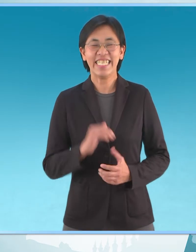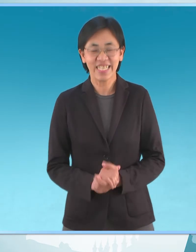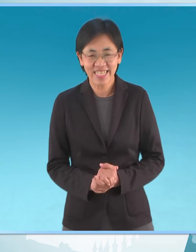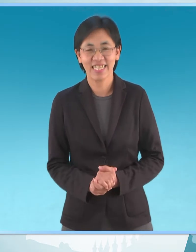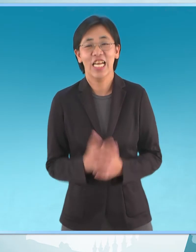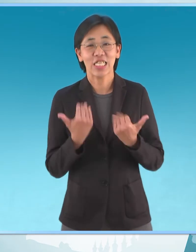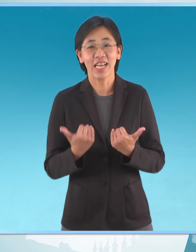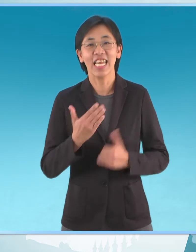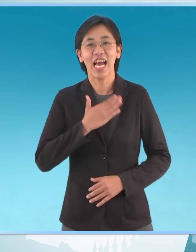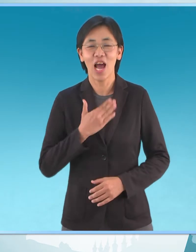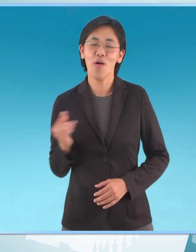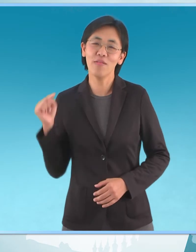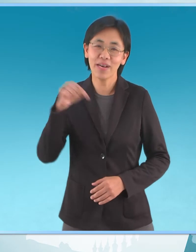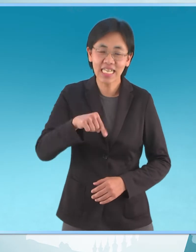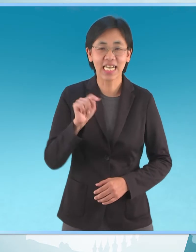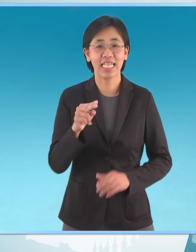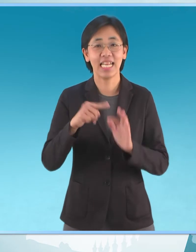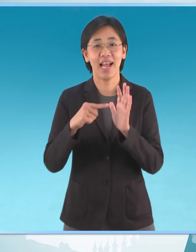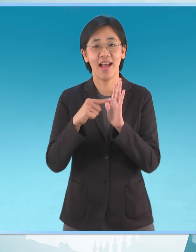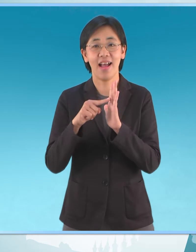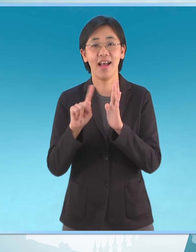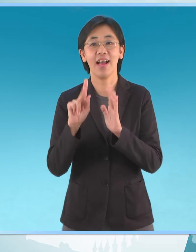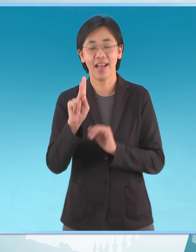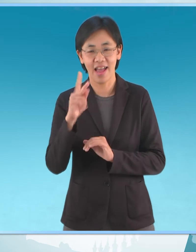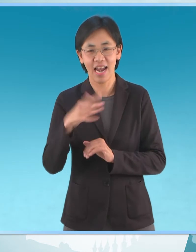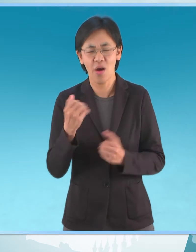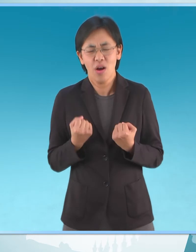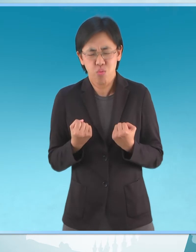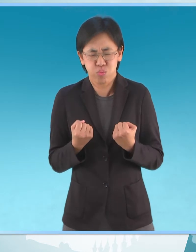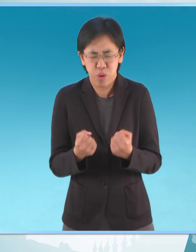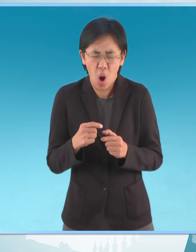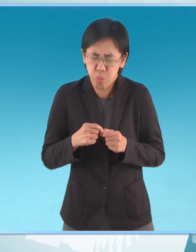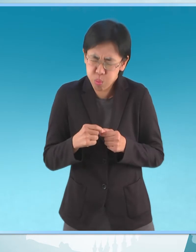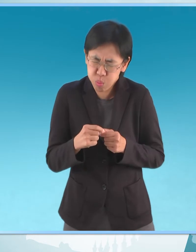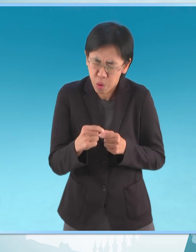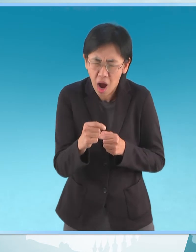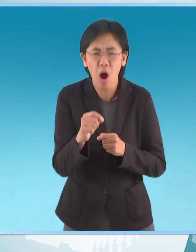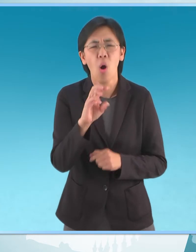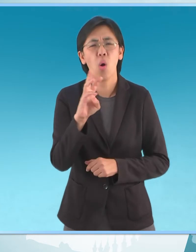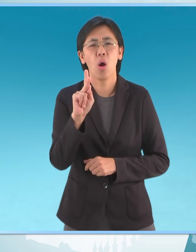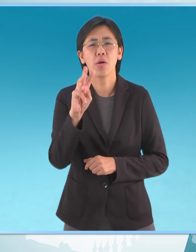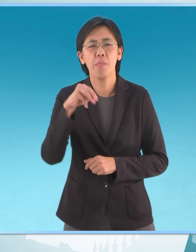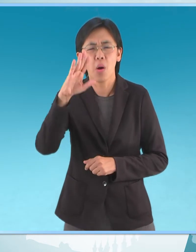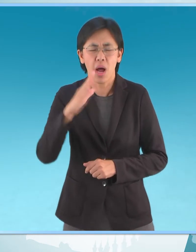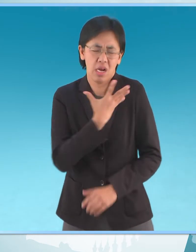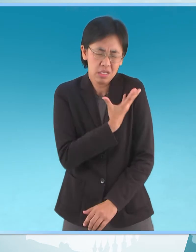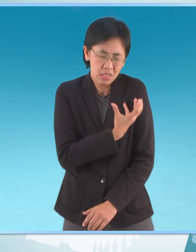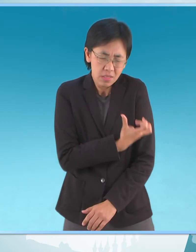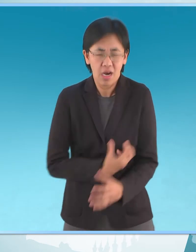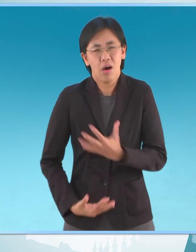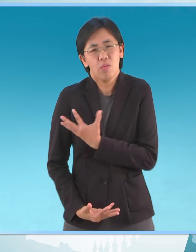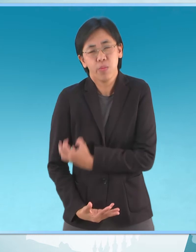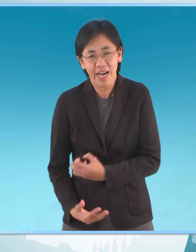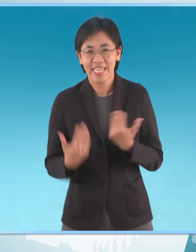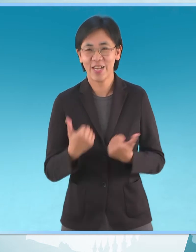เอาละครับเพื่อนๆตอนนี้เราเดินทางมาถึงท่าแขกแล้วหลังจากนั่งรถมากว่า600กิโลเมตรนะครับแม่เมื่อยจริงๆแต่ในที่สุ